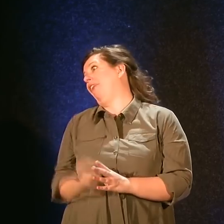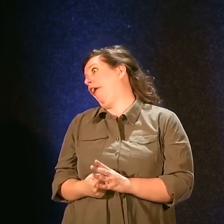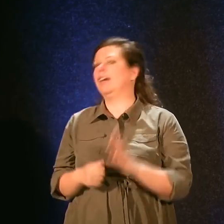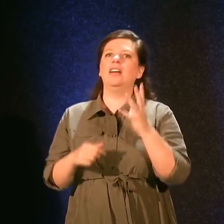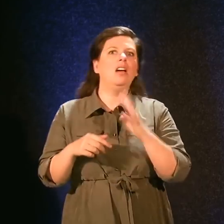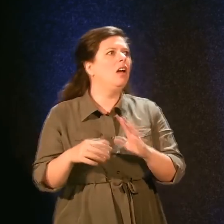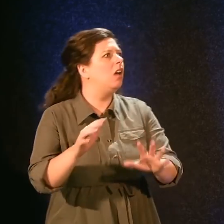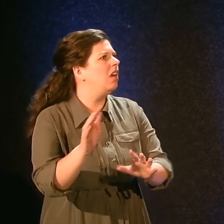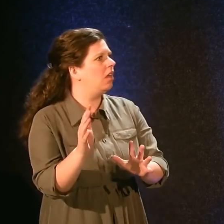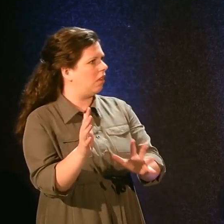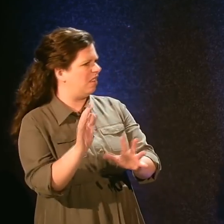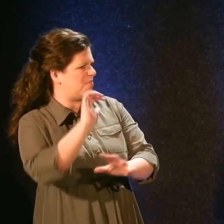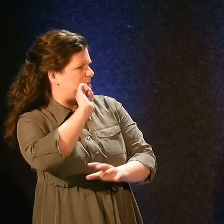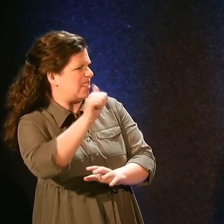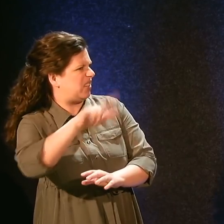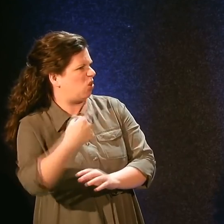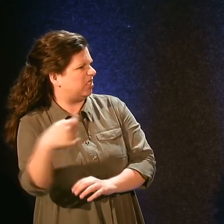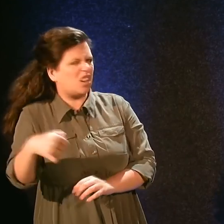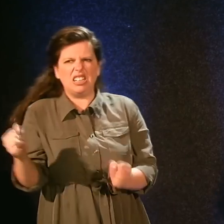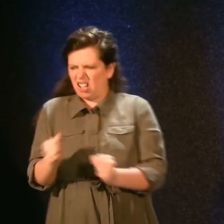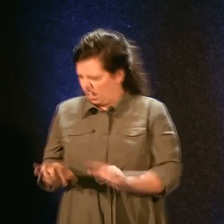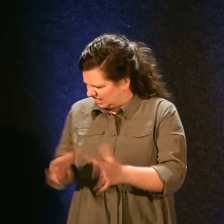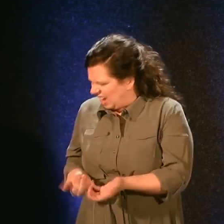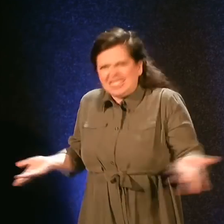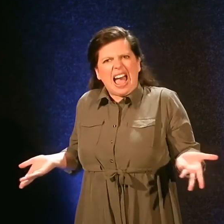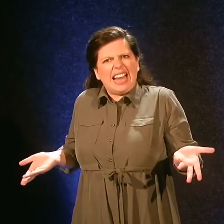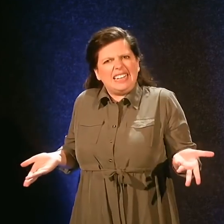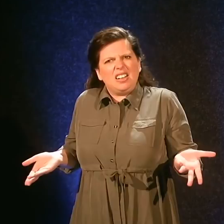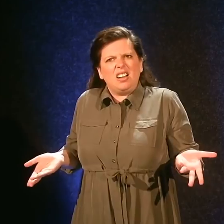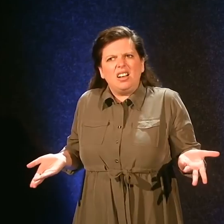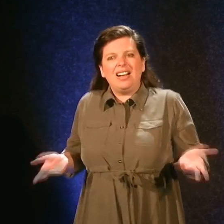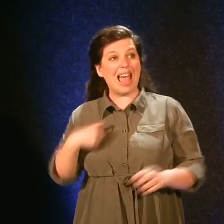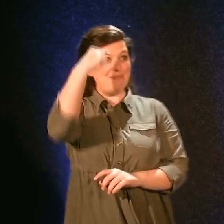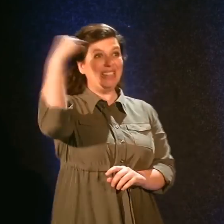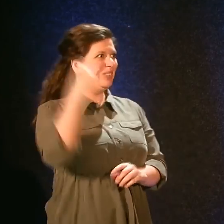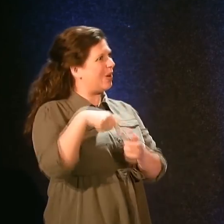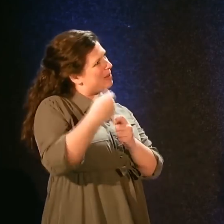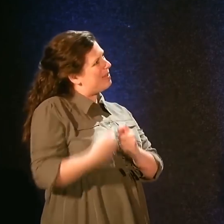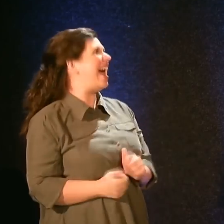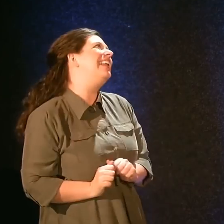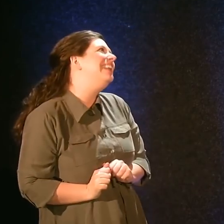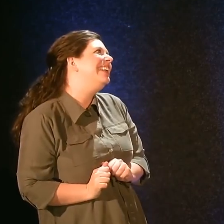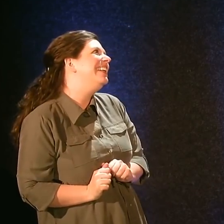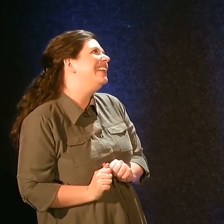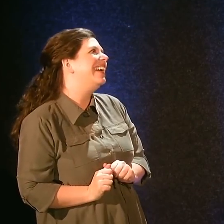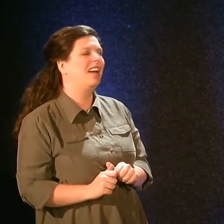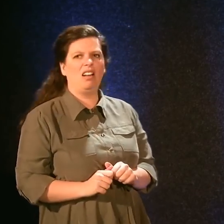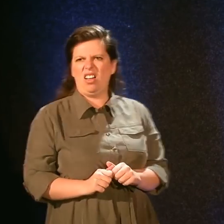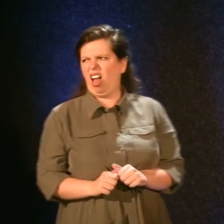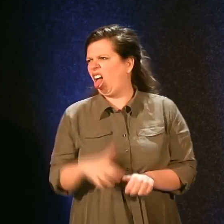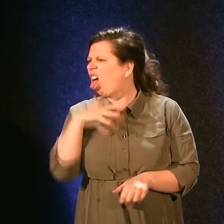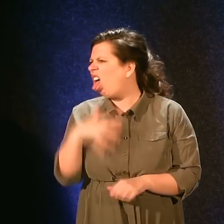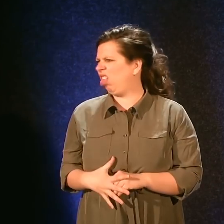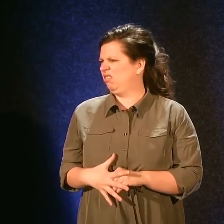Eva, missen we niet een tas of zo? Dit kan toch niet alles zijn? Nou, ik ben gek op bananen, Olly. Bam!